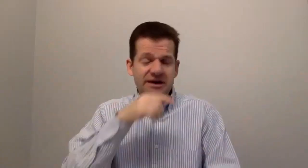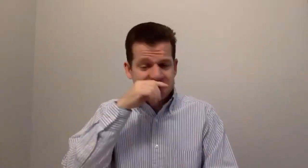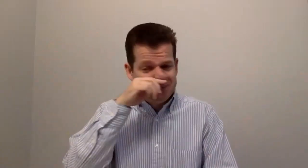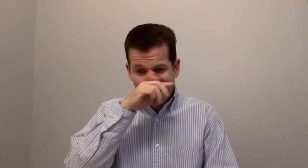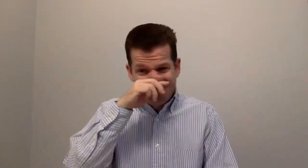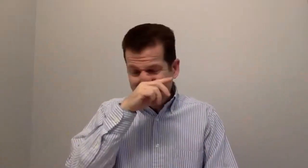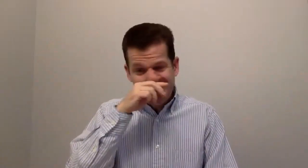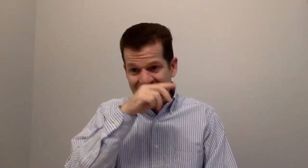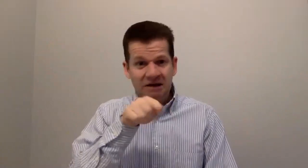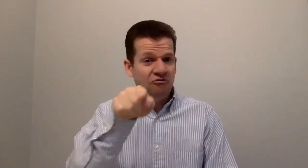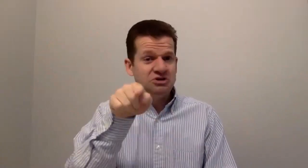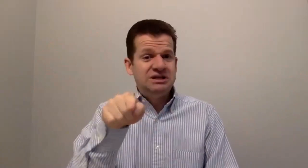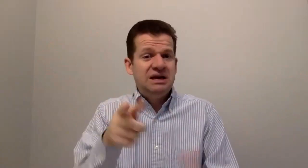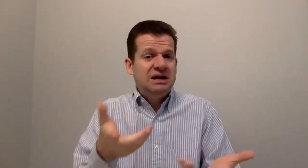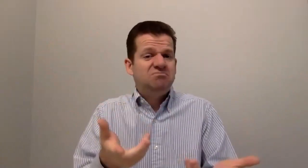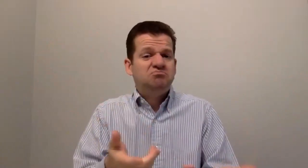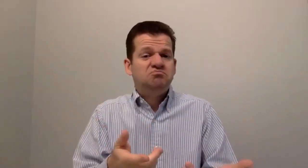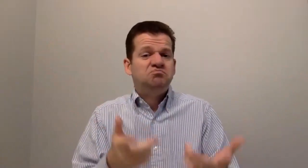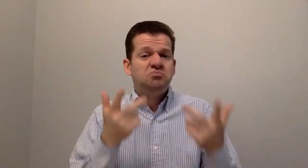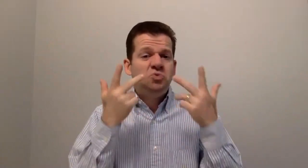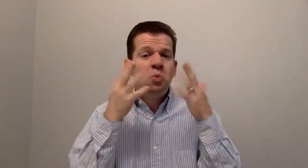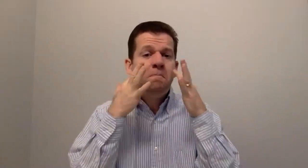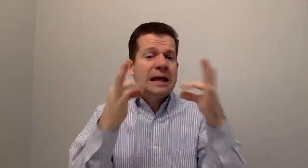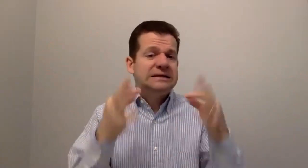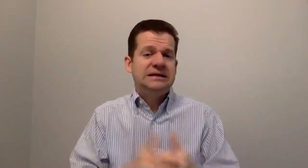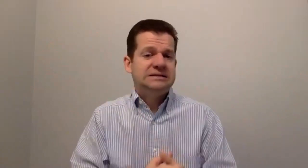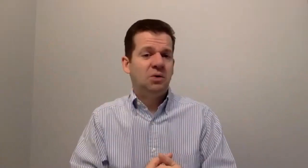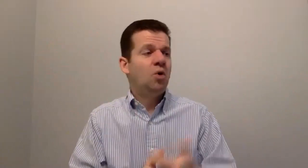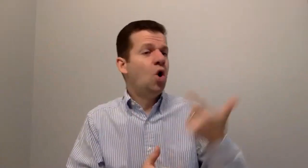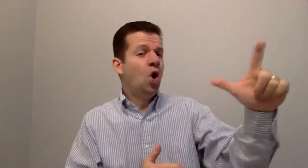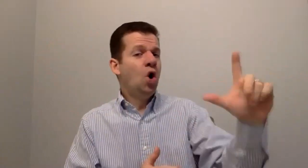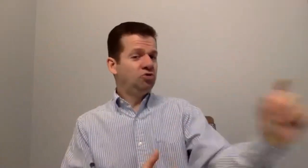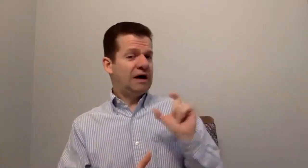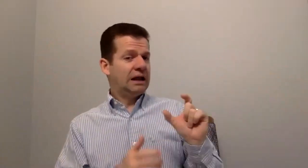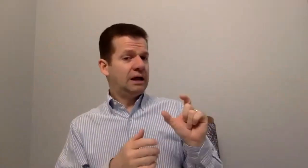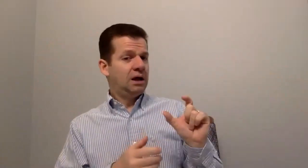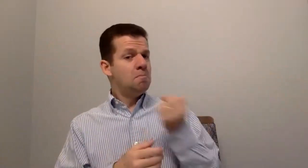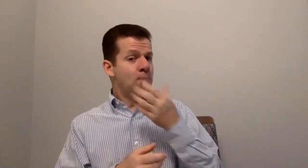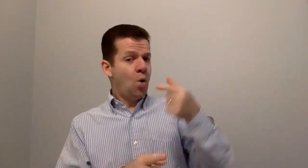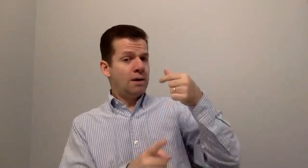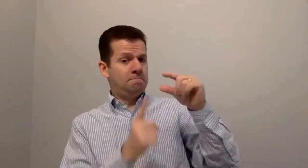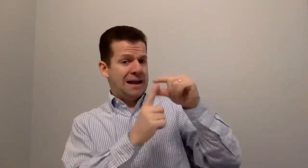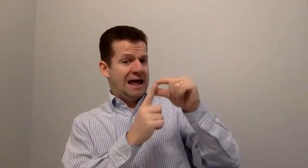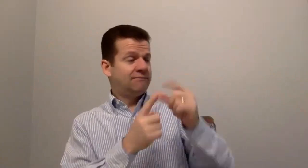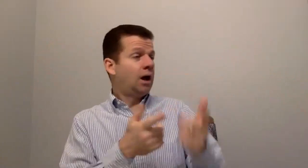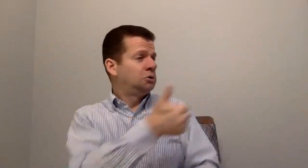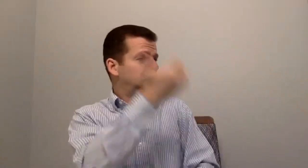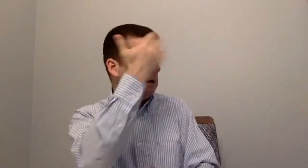Talvez você não presta atenção. Outro fala boa palavra, ah,